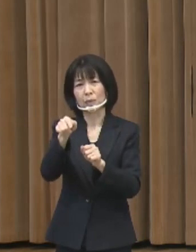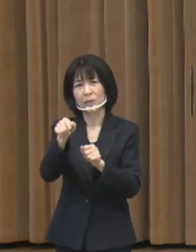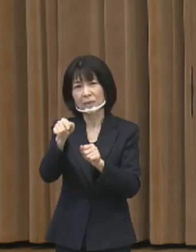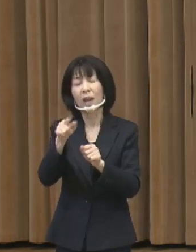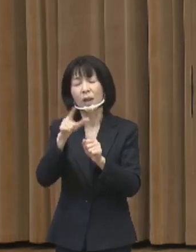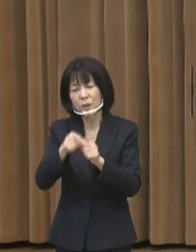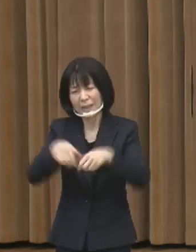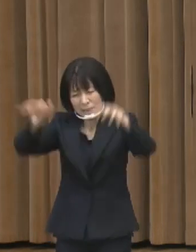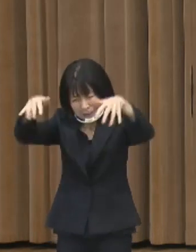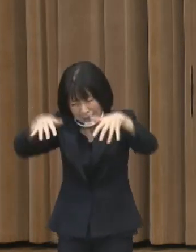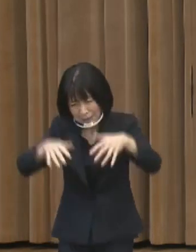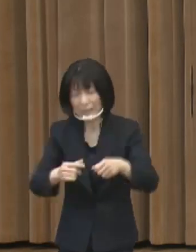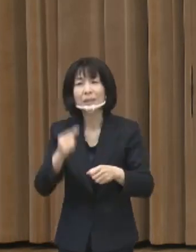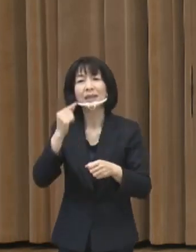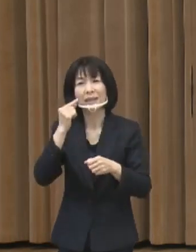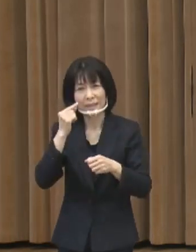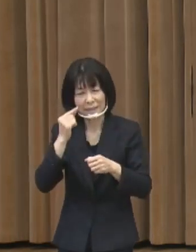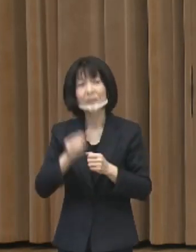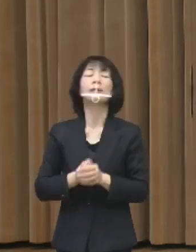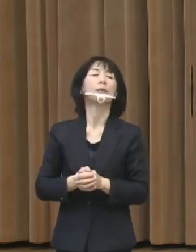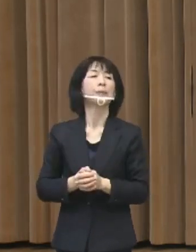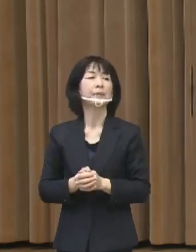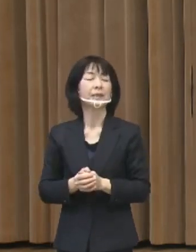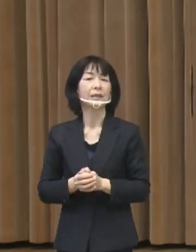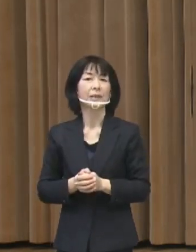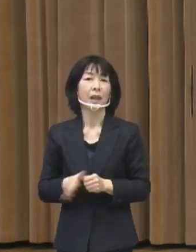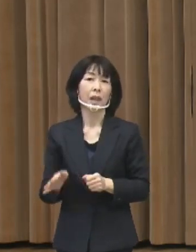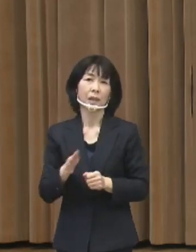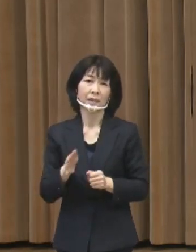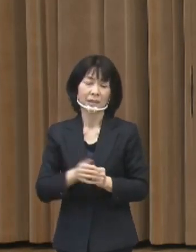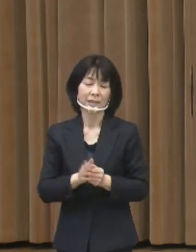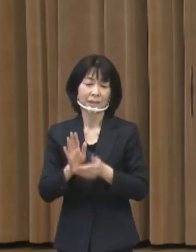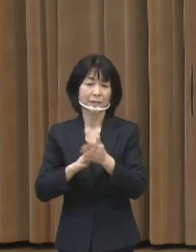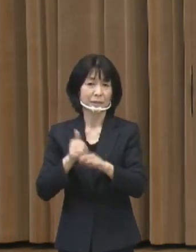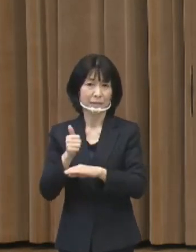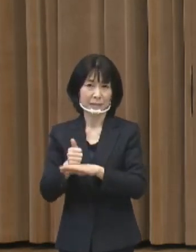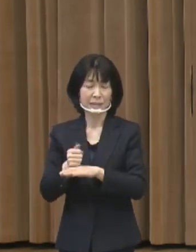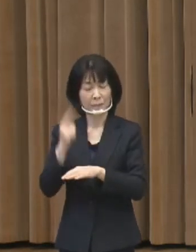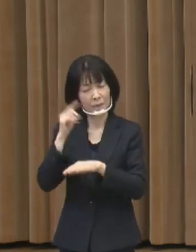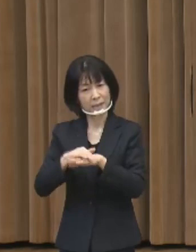げて来てくださいとは言えない状況にあると思います。そのあたり知事の受け止め